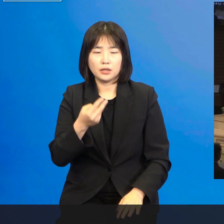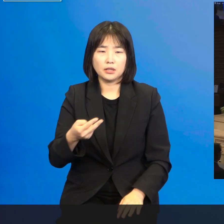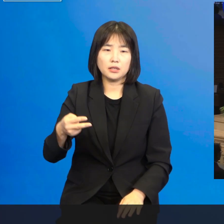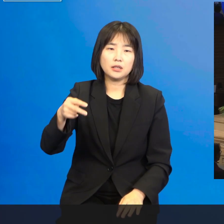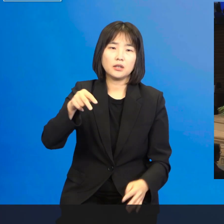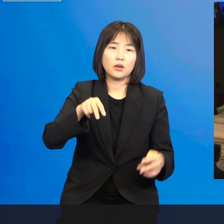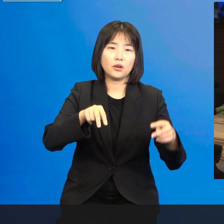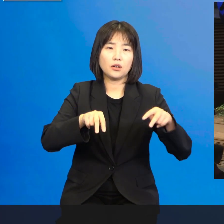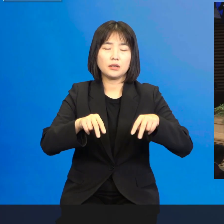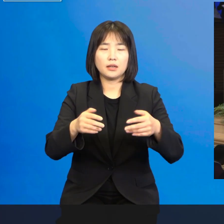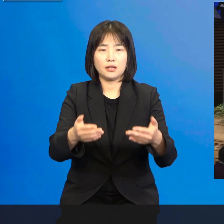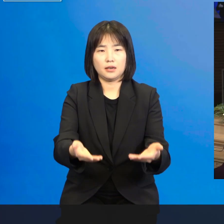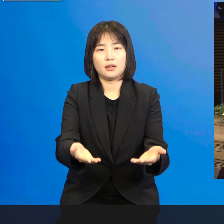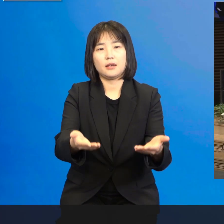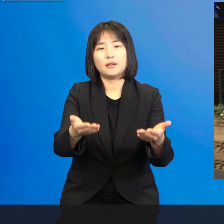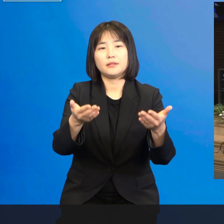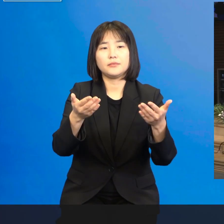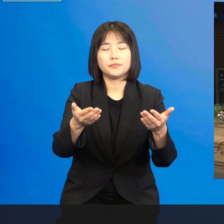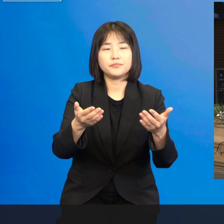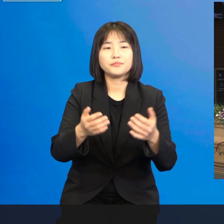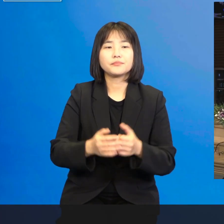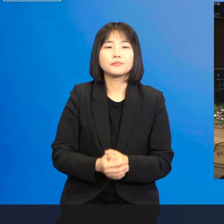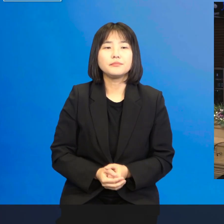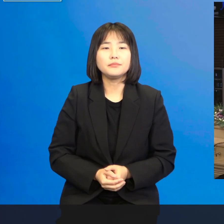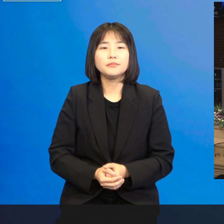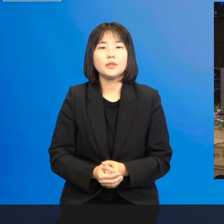교회여 일어나라.